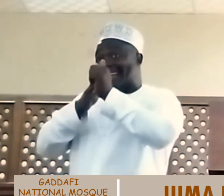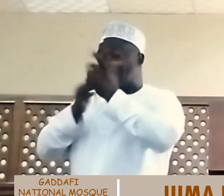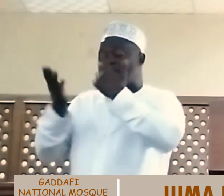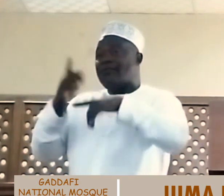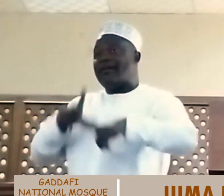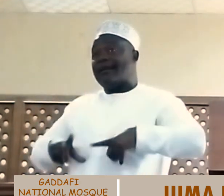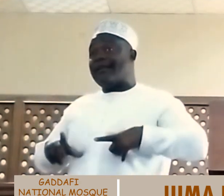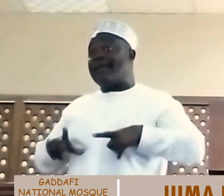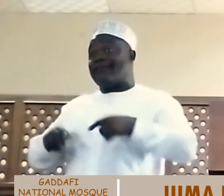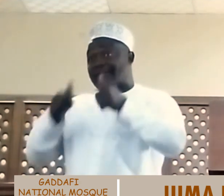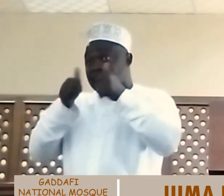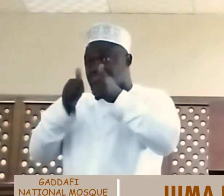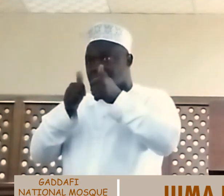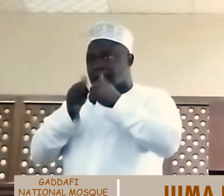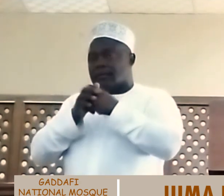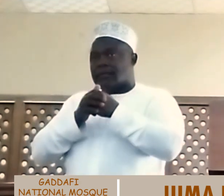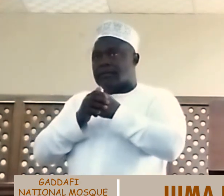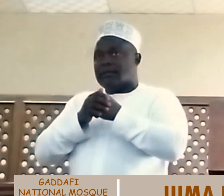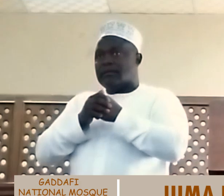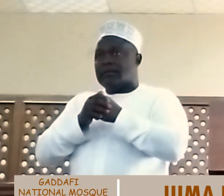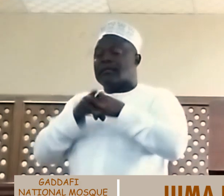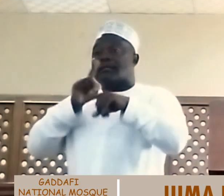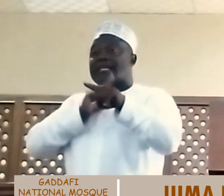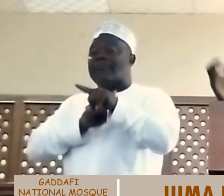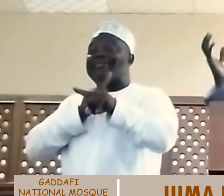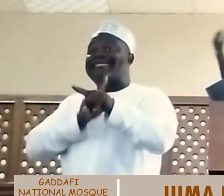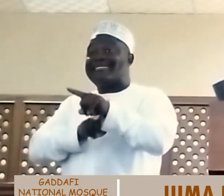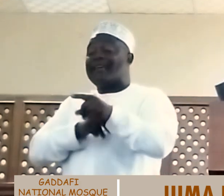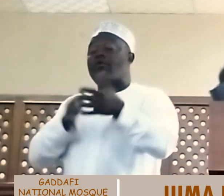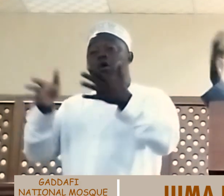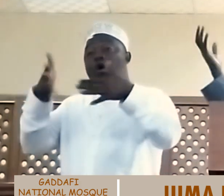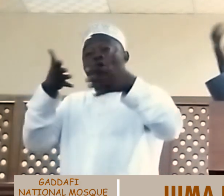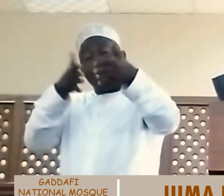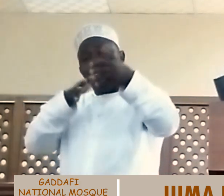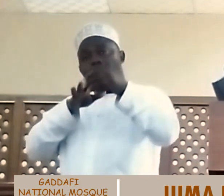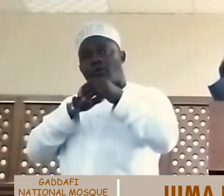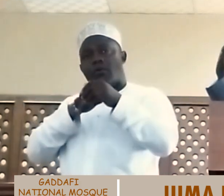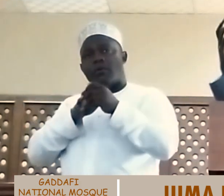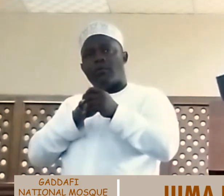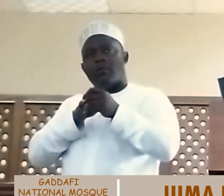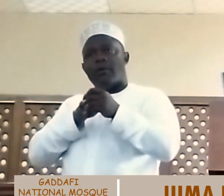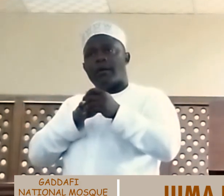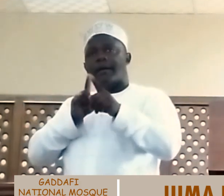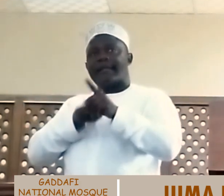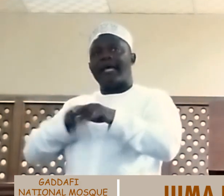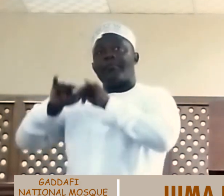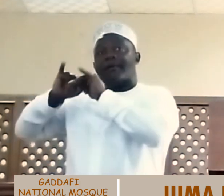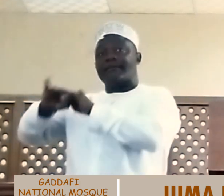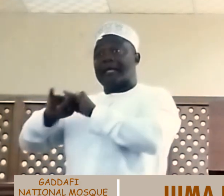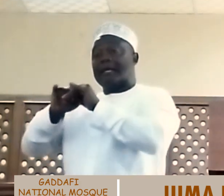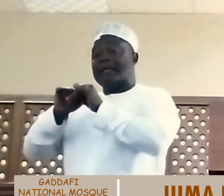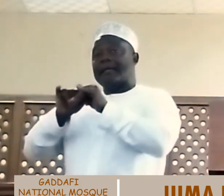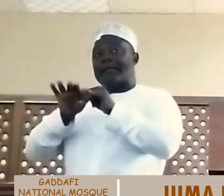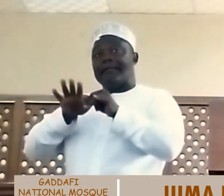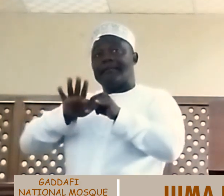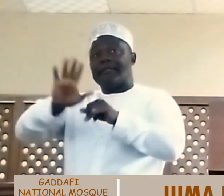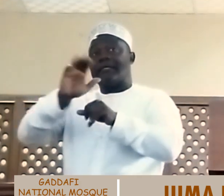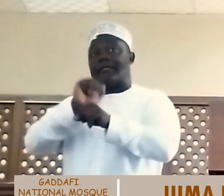bakyali balamu. Wa atharahum, n'eyo ebyasigala mu buufu